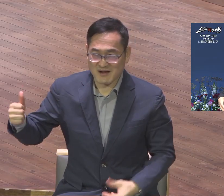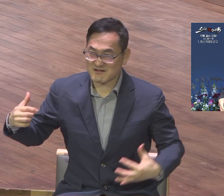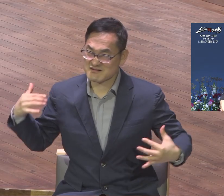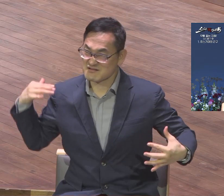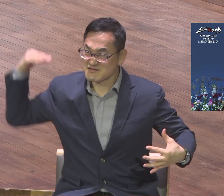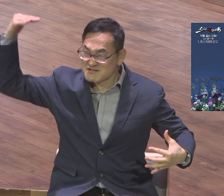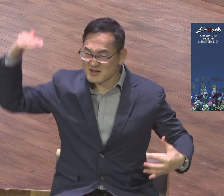떡 버티고 서 있어.